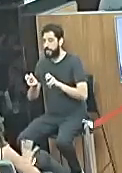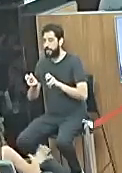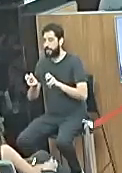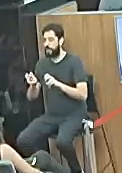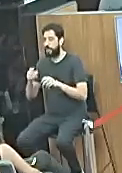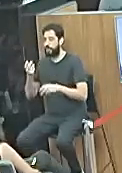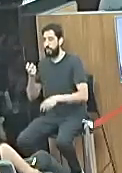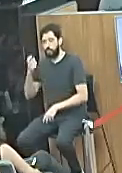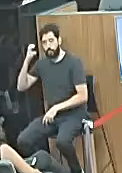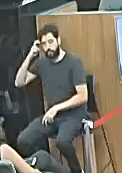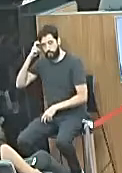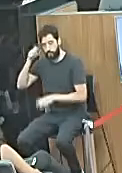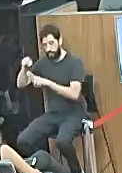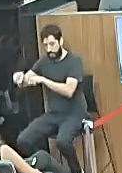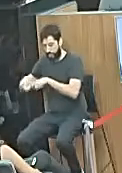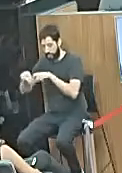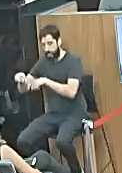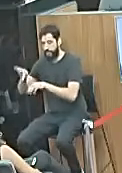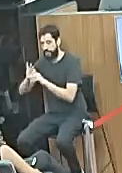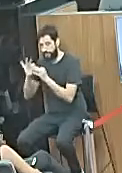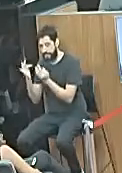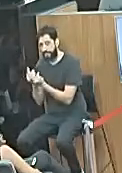familiar e águas